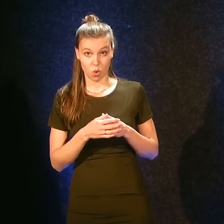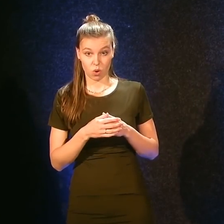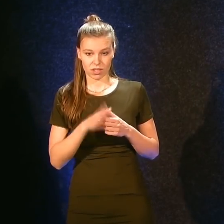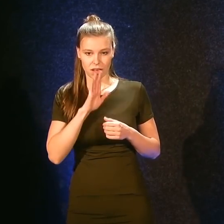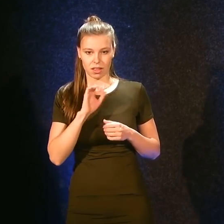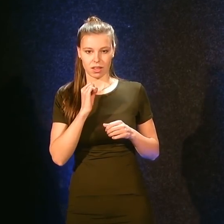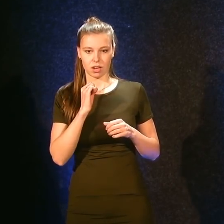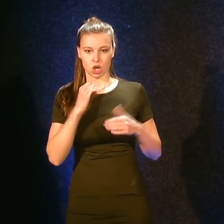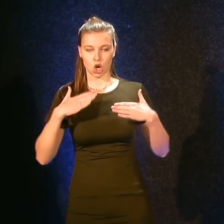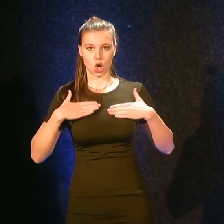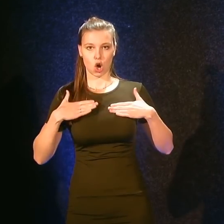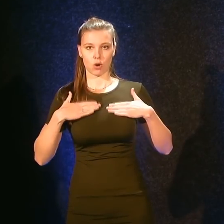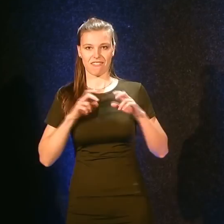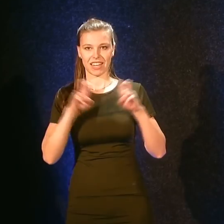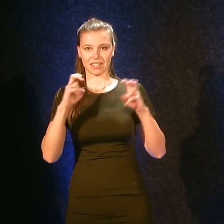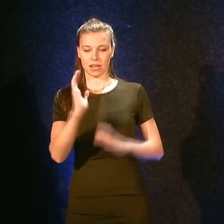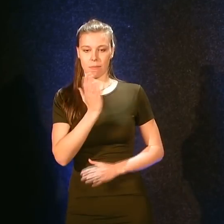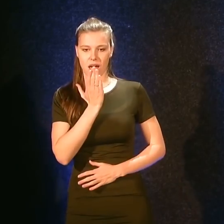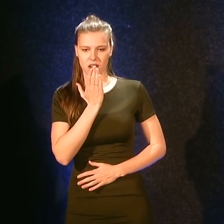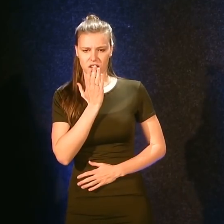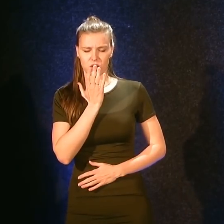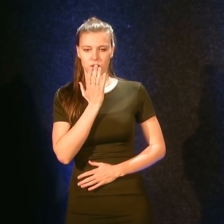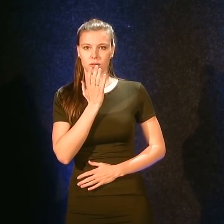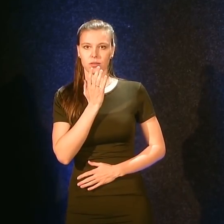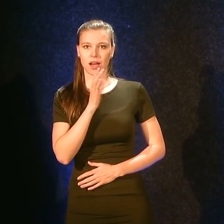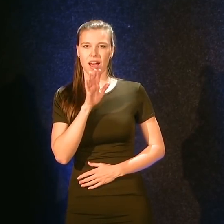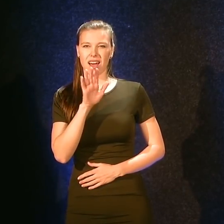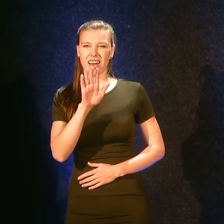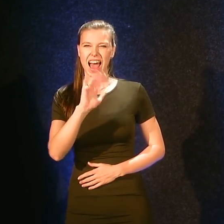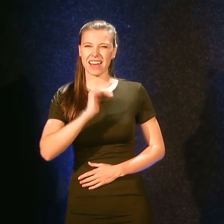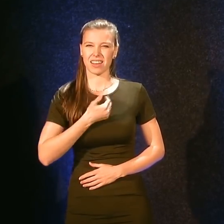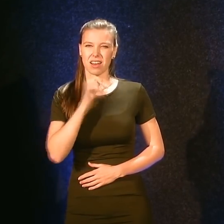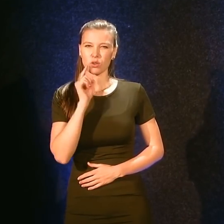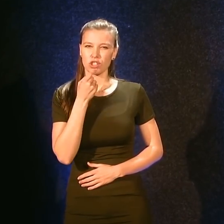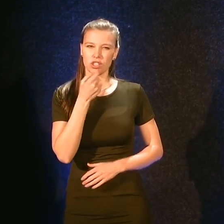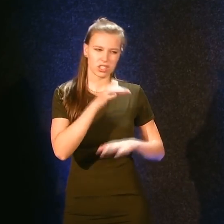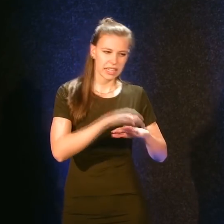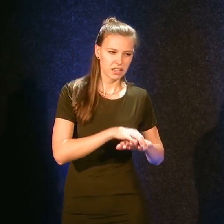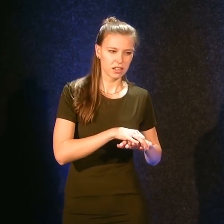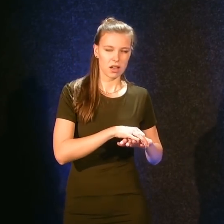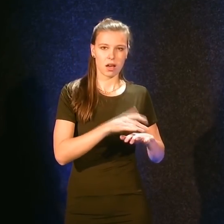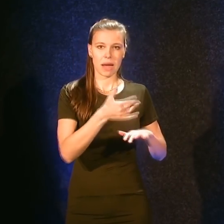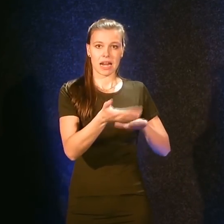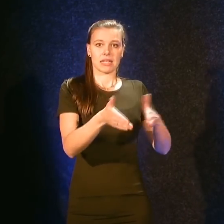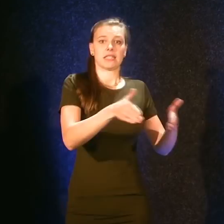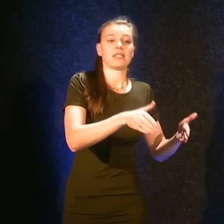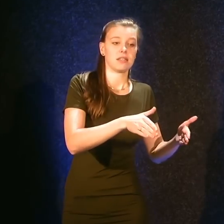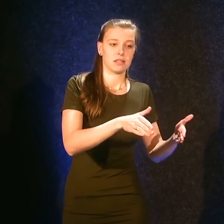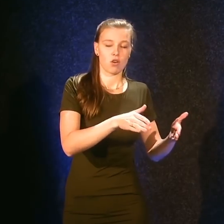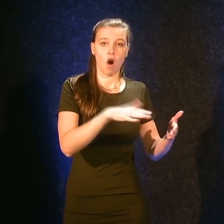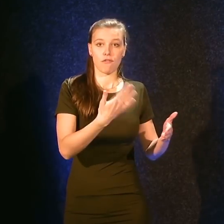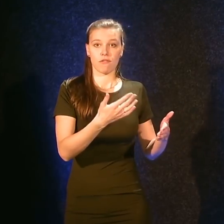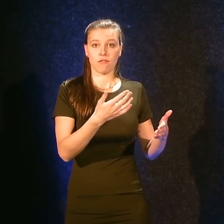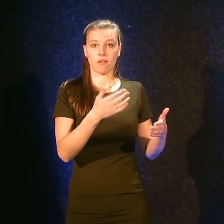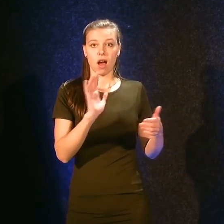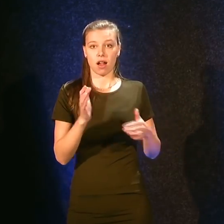corona? Als jouw vader of jouw moeder ernstig ziek wordt, dreigt te sterven of je al met rouw te maken